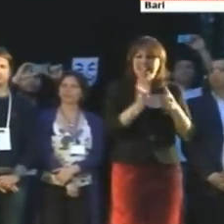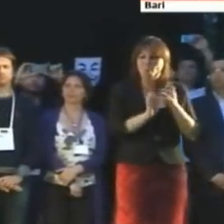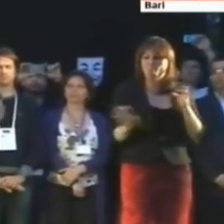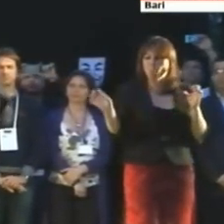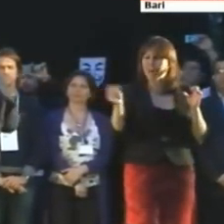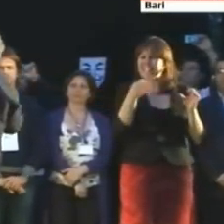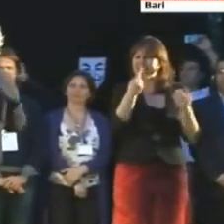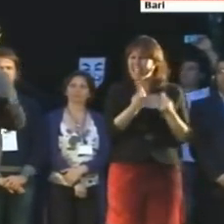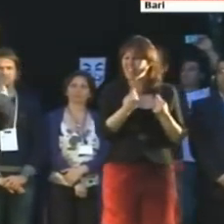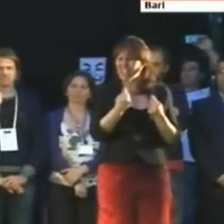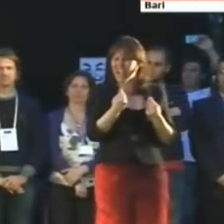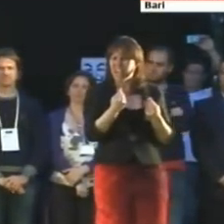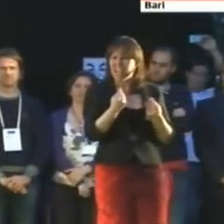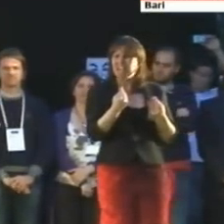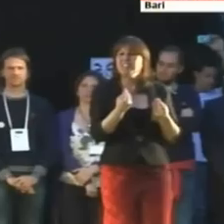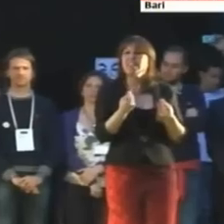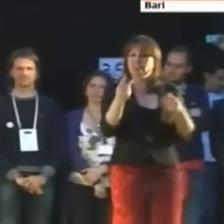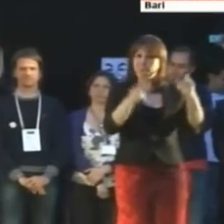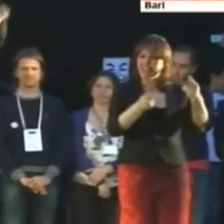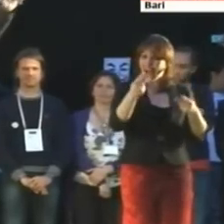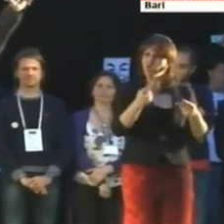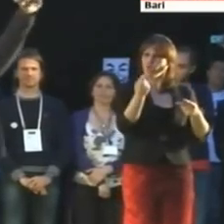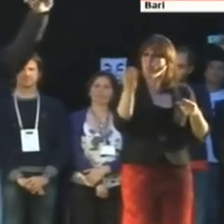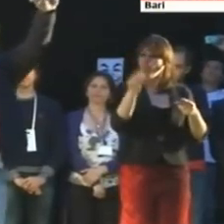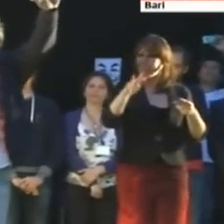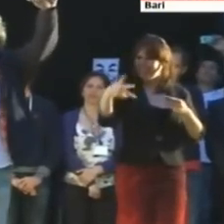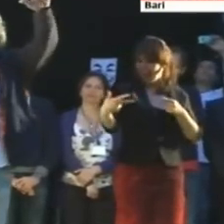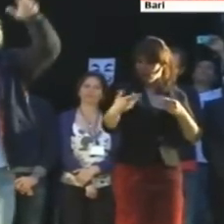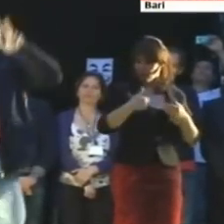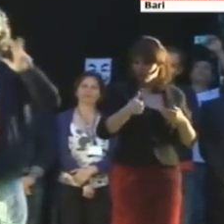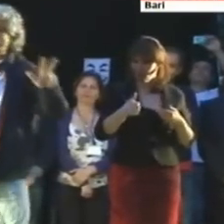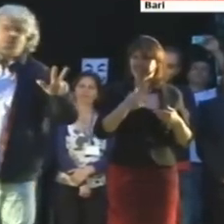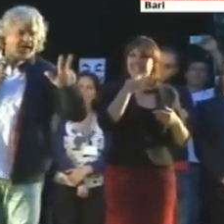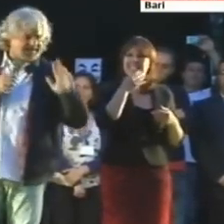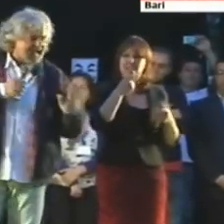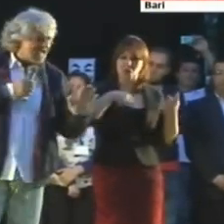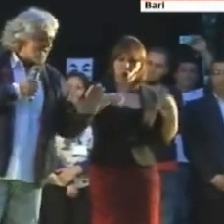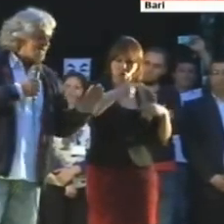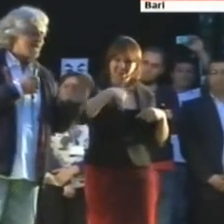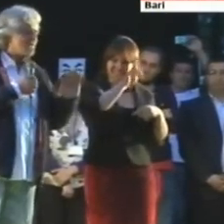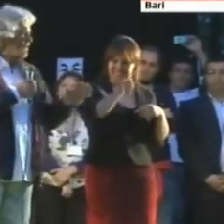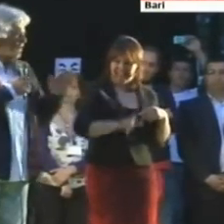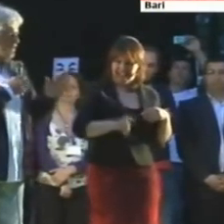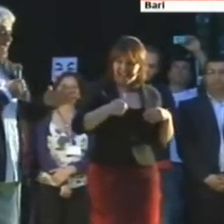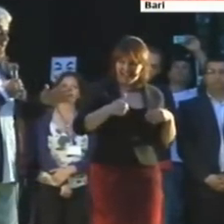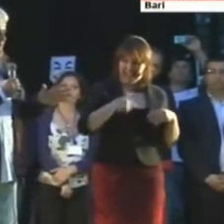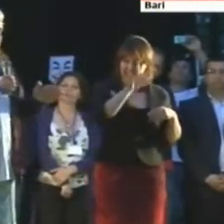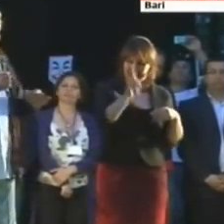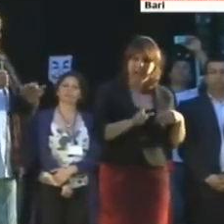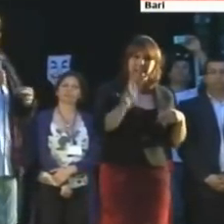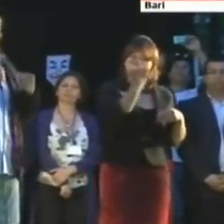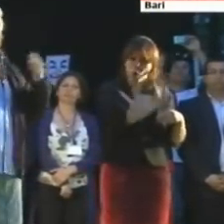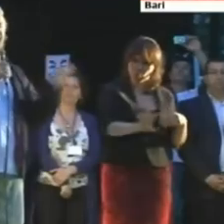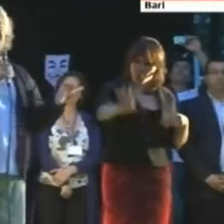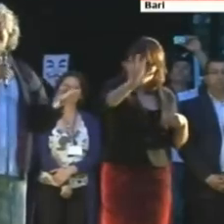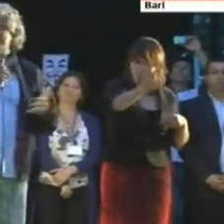28 lingue, un terzo del bilancio. Perché noi siamo il terzo finanziatore, l'Italia, dell'Unione Europea.